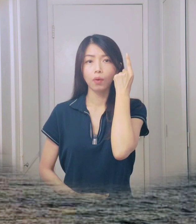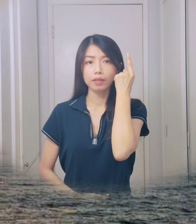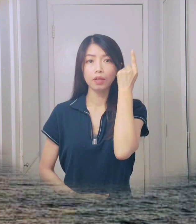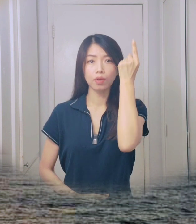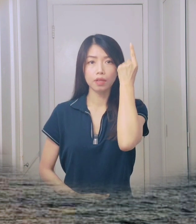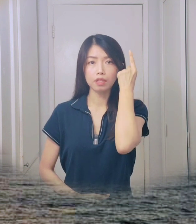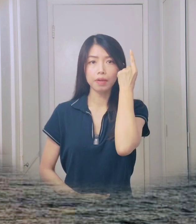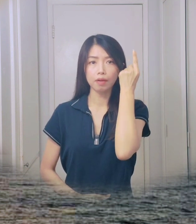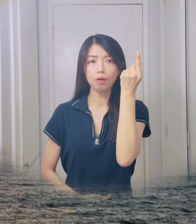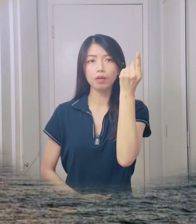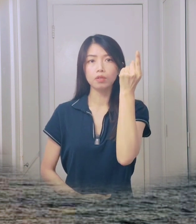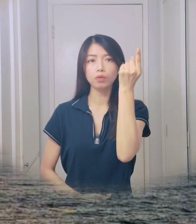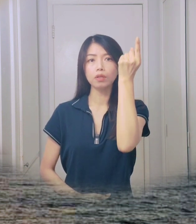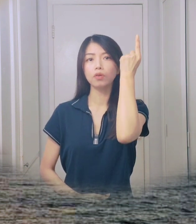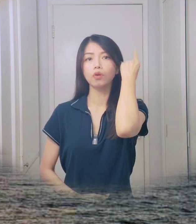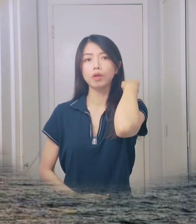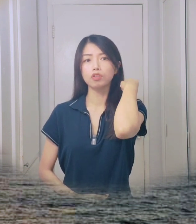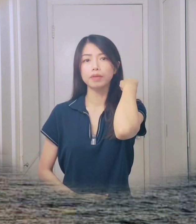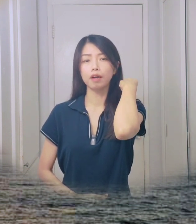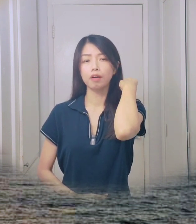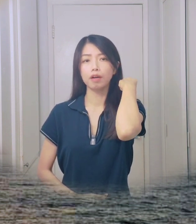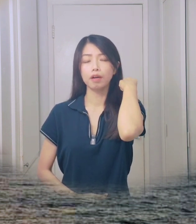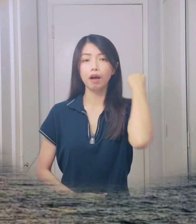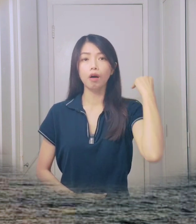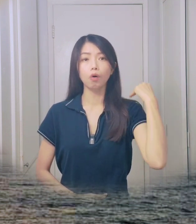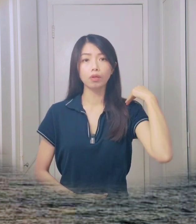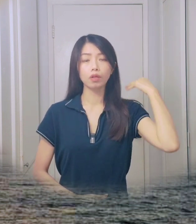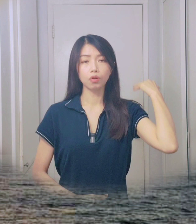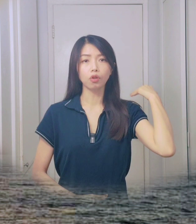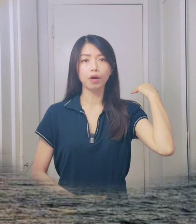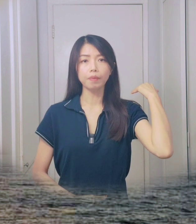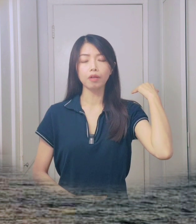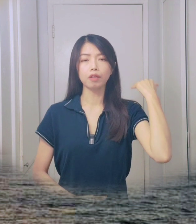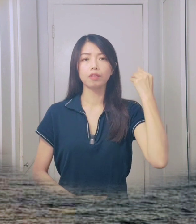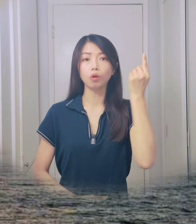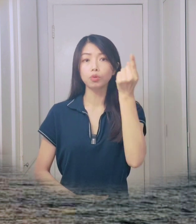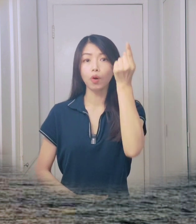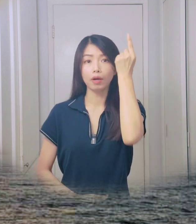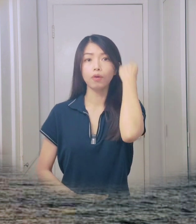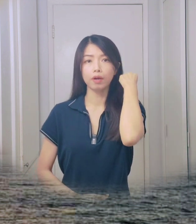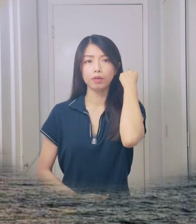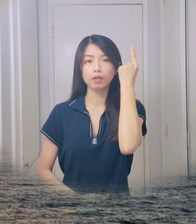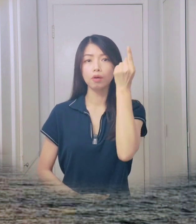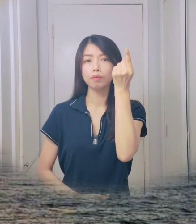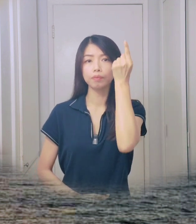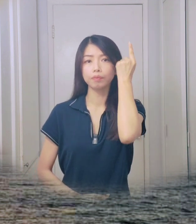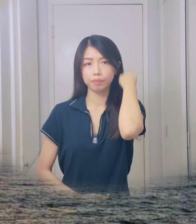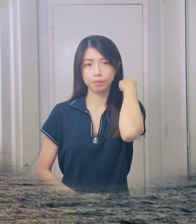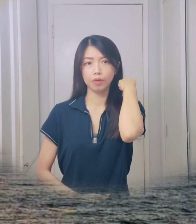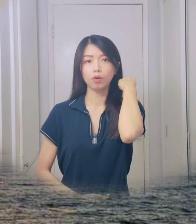이 관자돌이 있는 쯤에서 이 손을 뒤로 넘겨주시면 돼요. 어깨 뒤로 넘어가면 전부 과거예요.